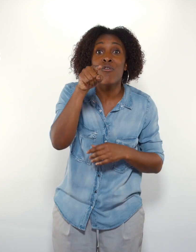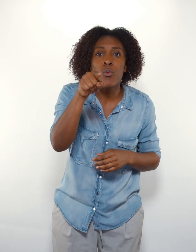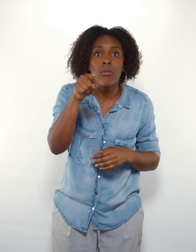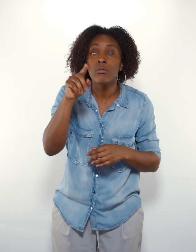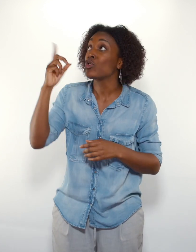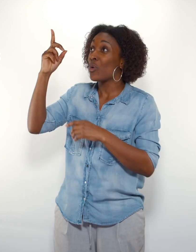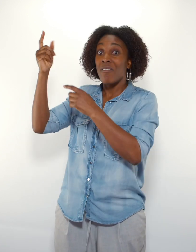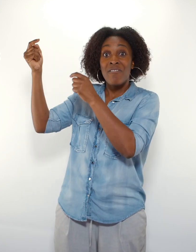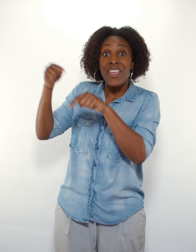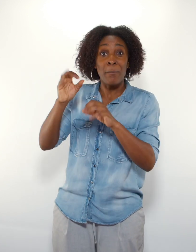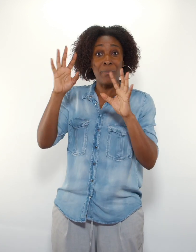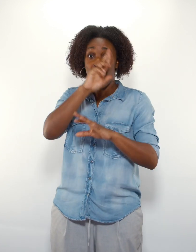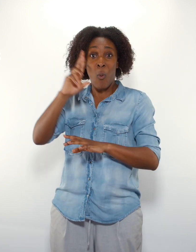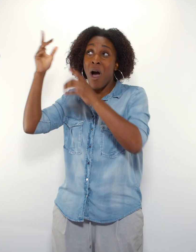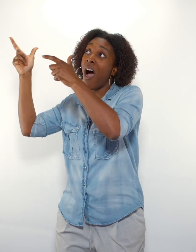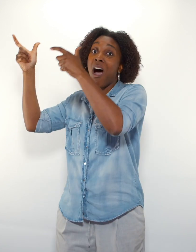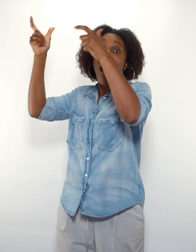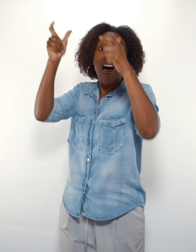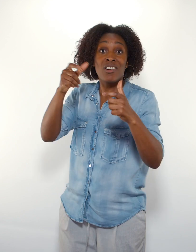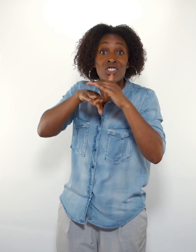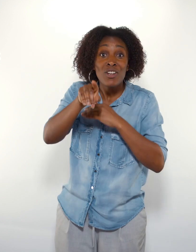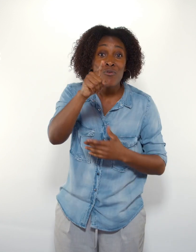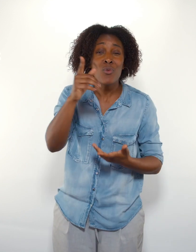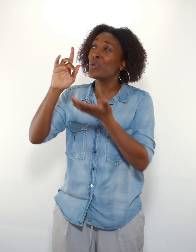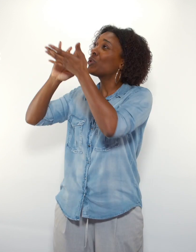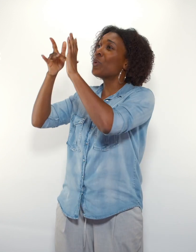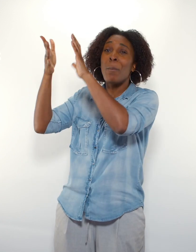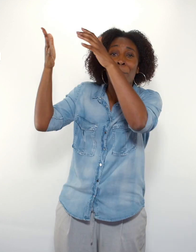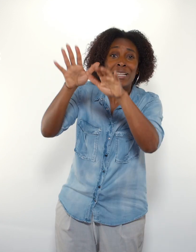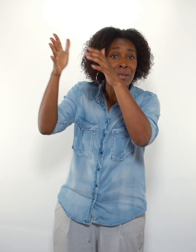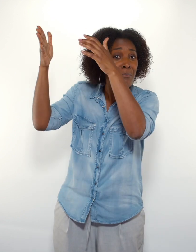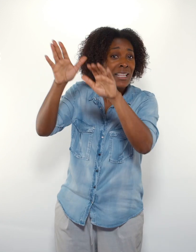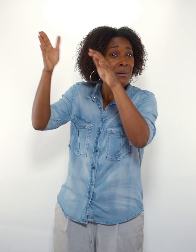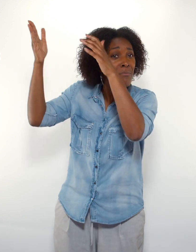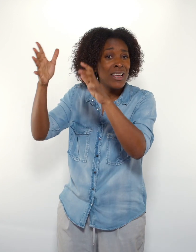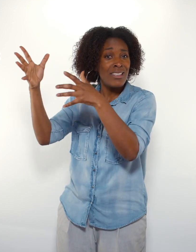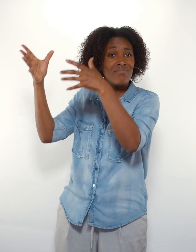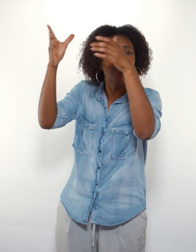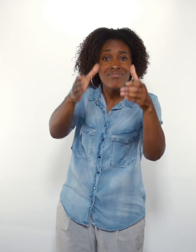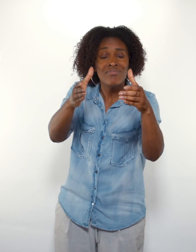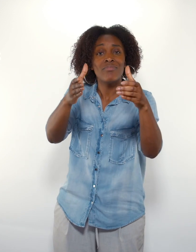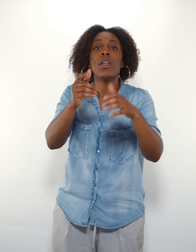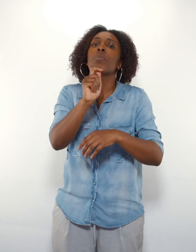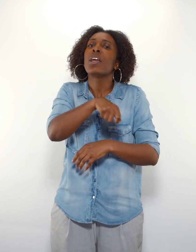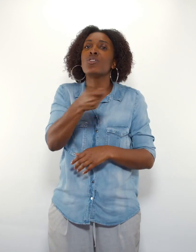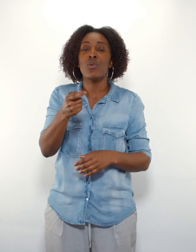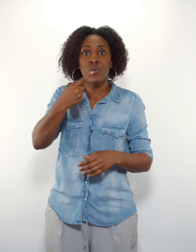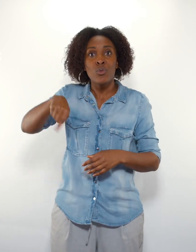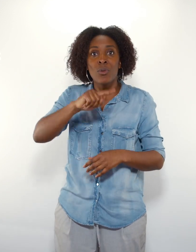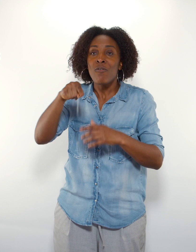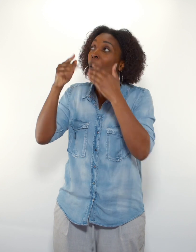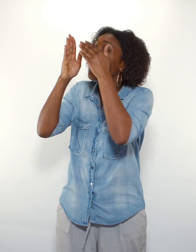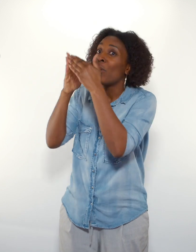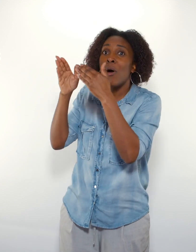il viendra comme Dieu. Il viendra avec tout ce qui vient avec lui. Toutes les bénédictions suivront. Bien sûr, nous sommes appelés à présenter toutes